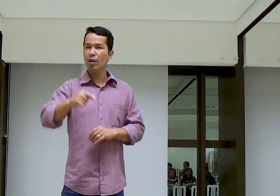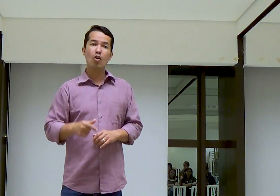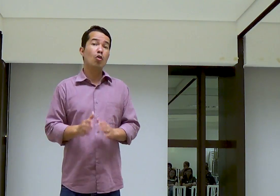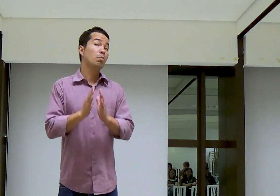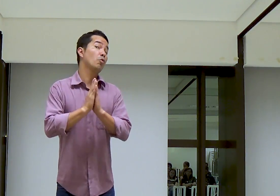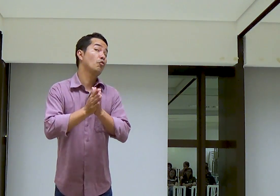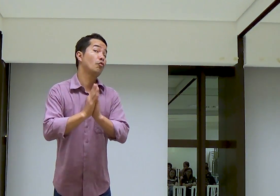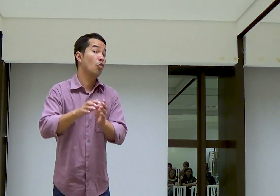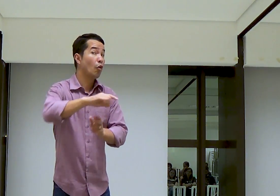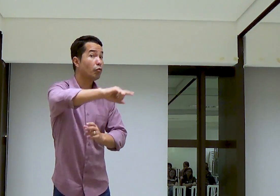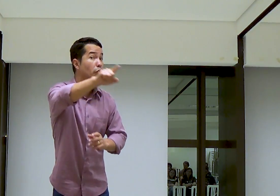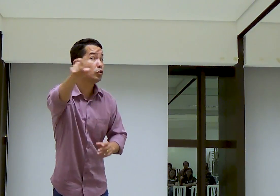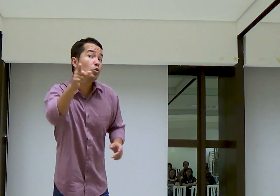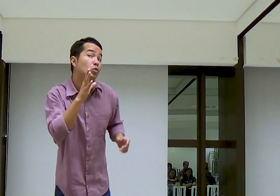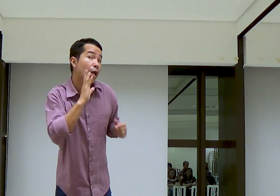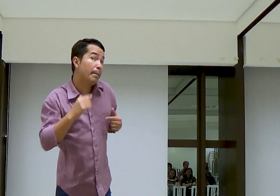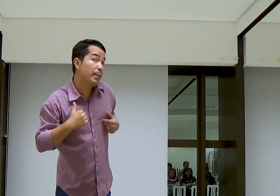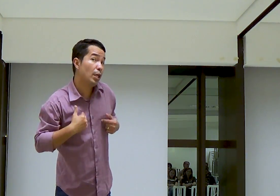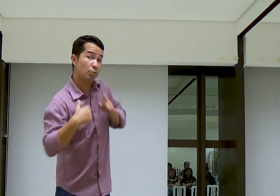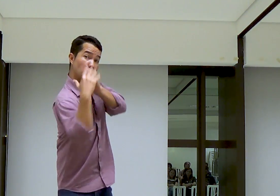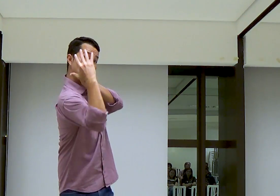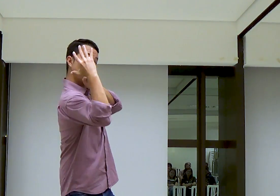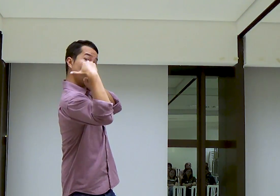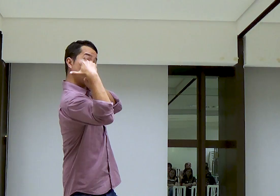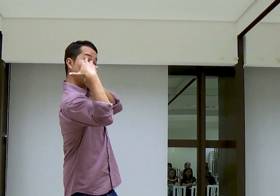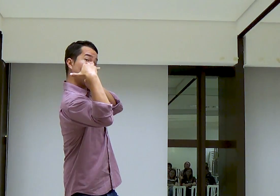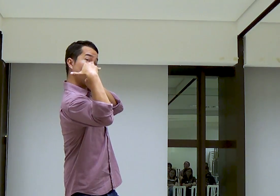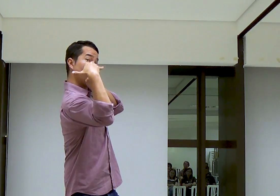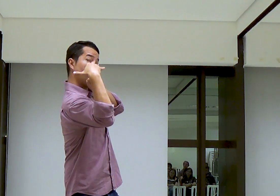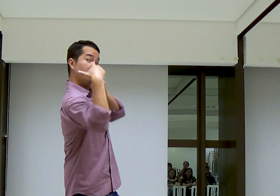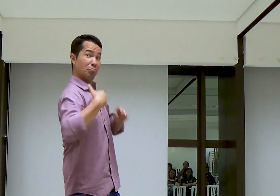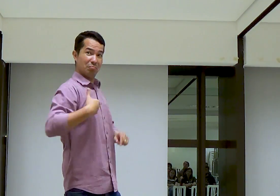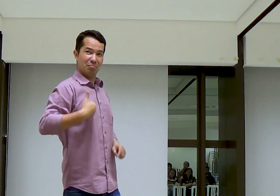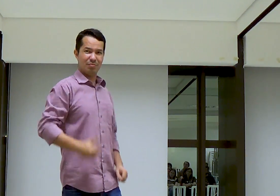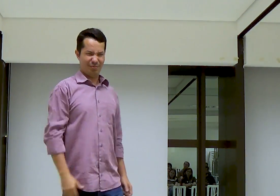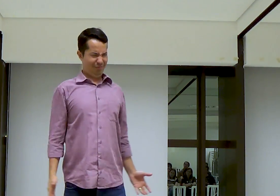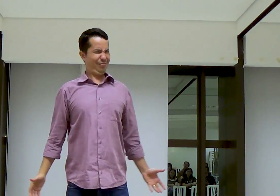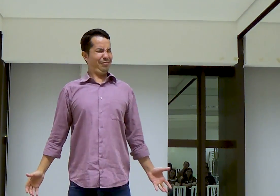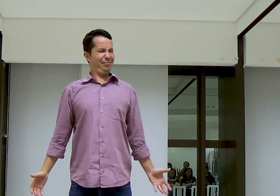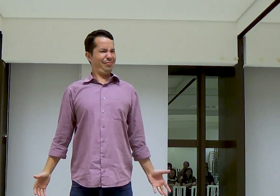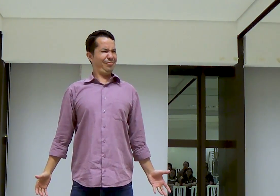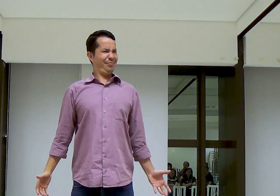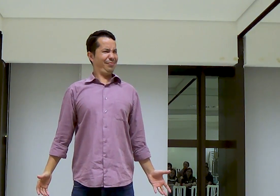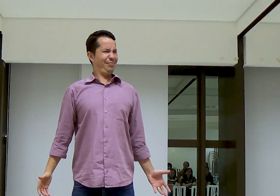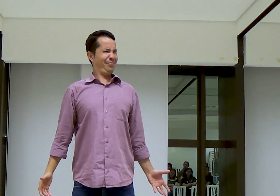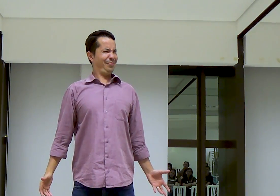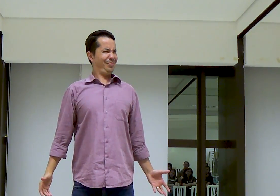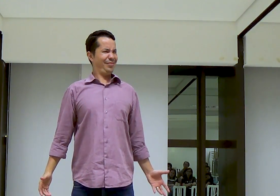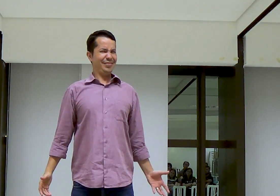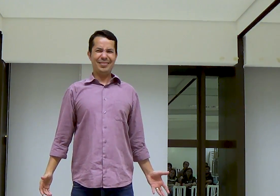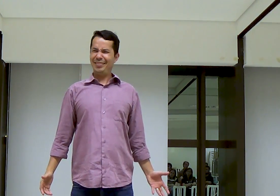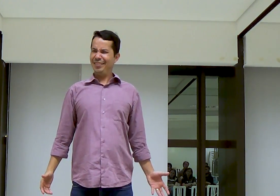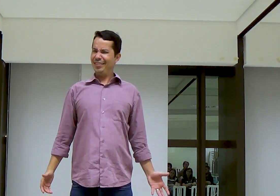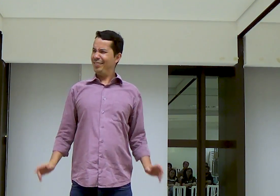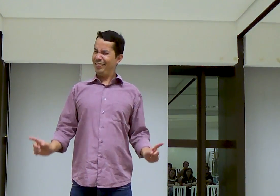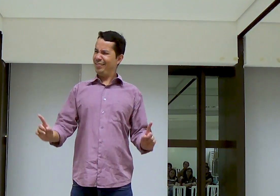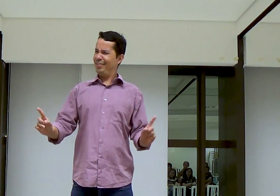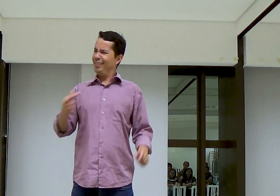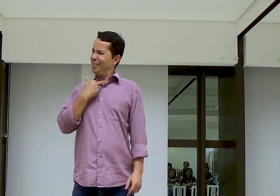orgulhosa. Ou de repente você fala assim, viu, você me conhece? Me conhece? Sabe quem sou eu? Como se as pessoas tivessem